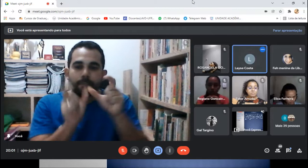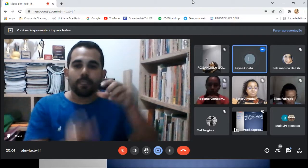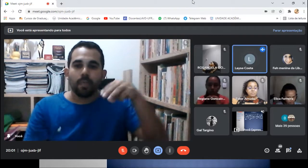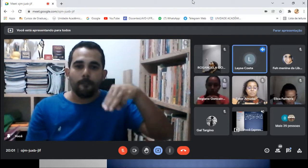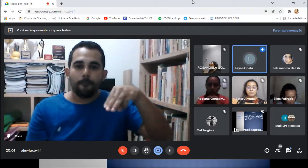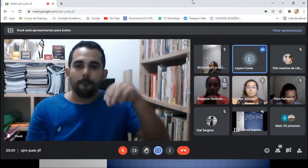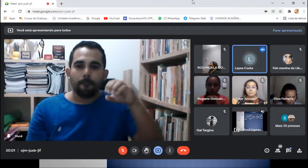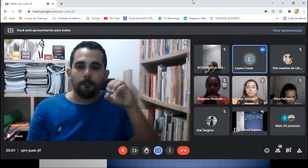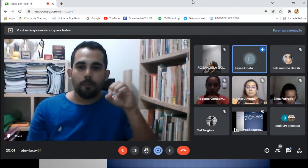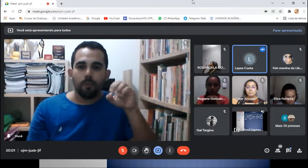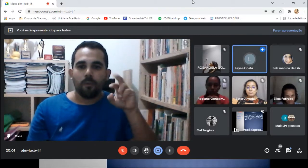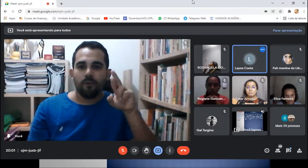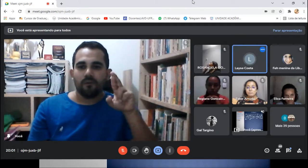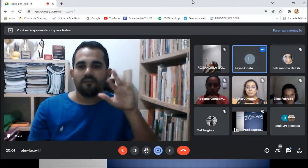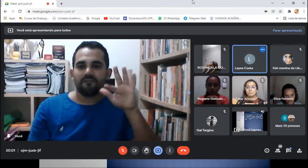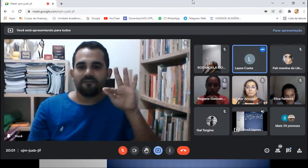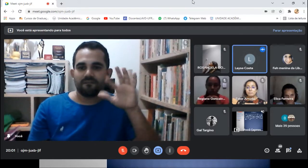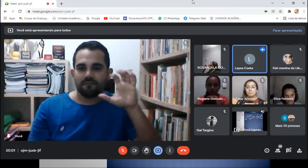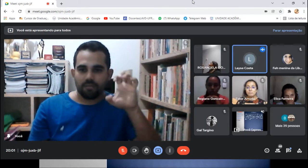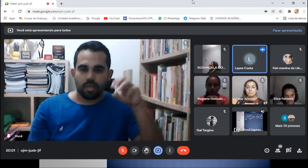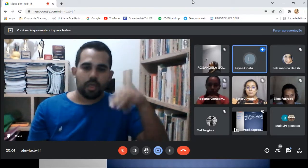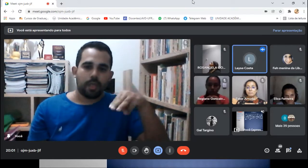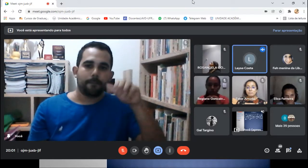essa reunião, né, de morfemas.